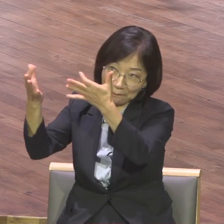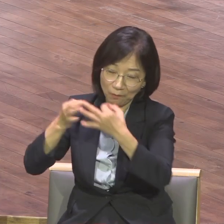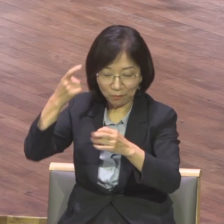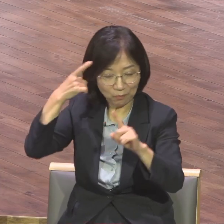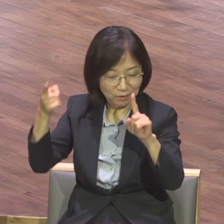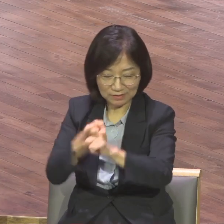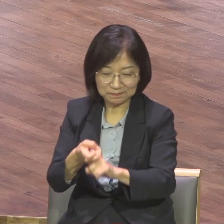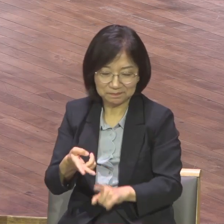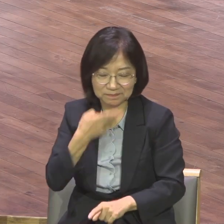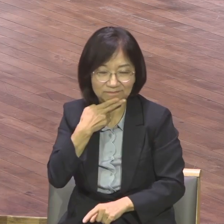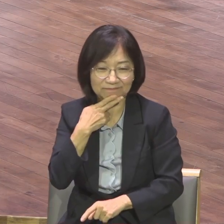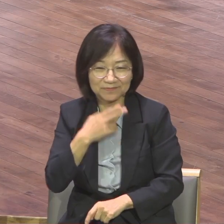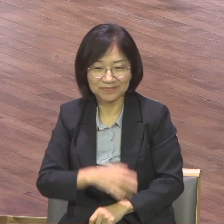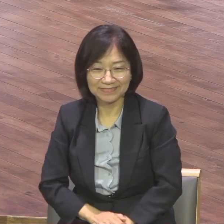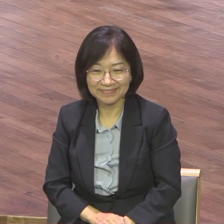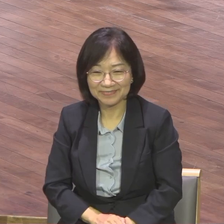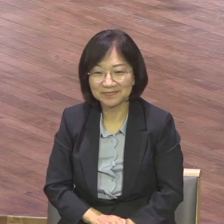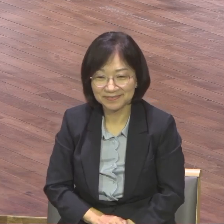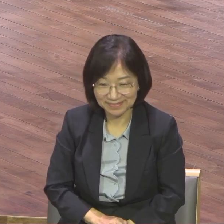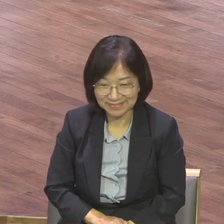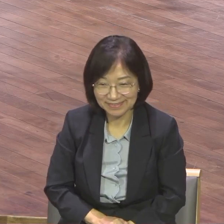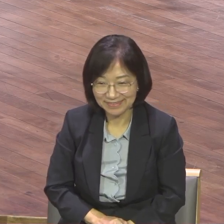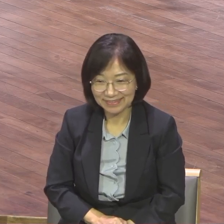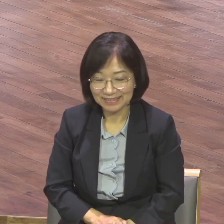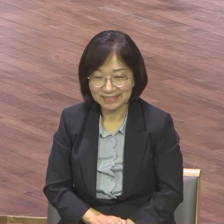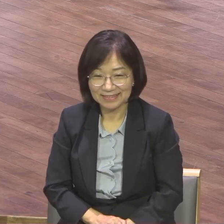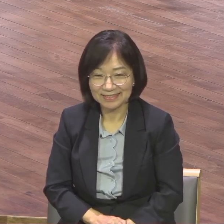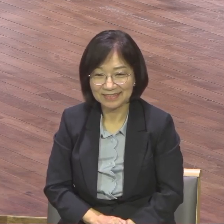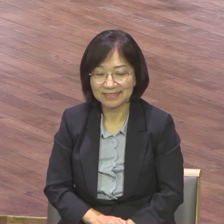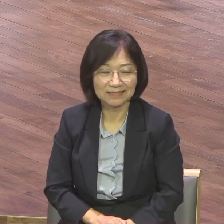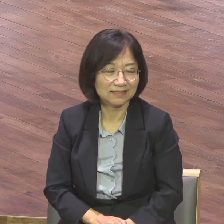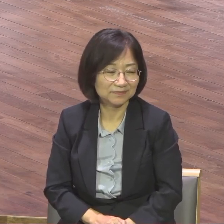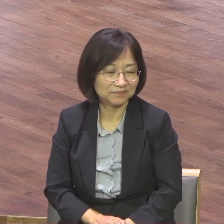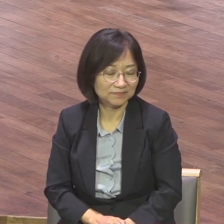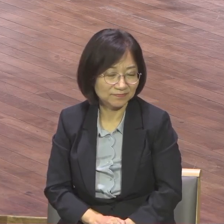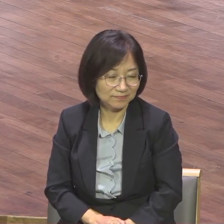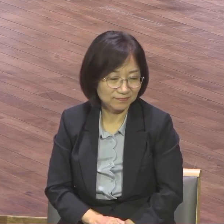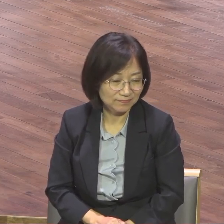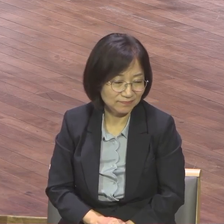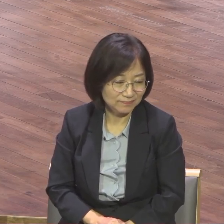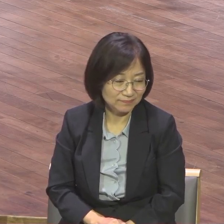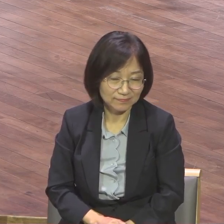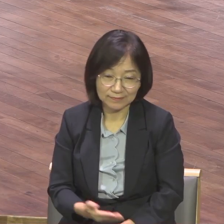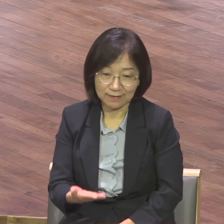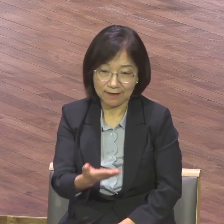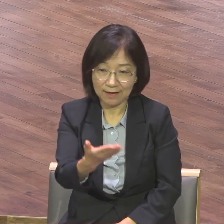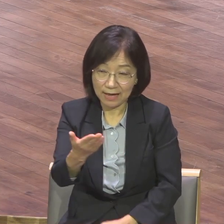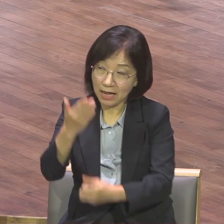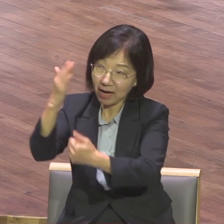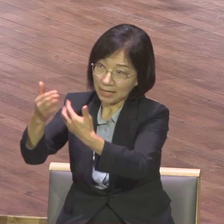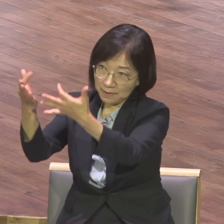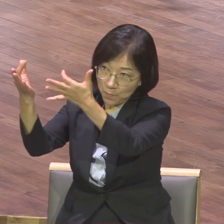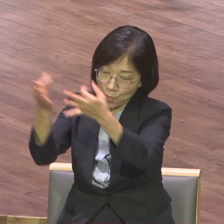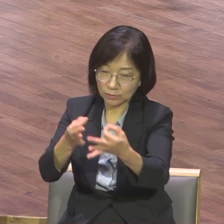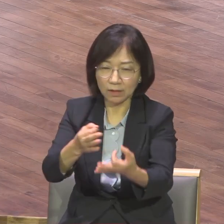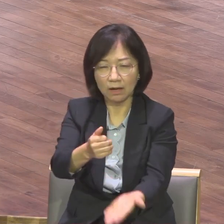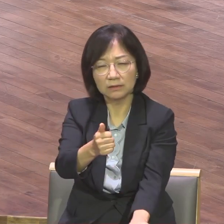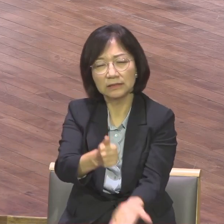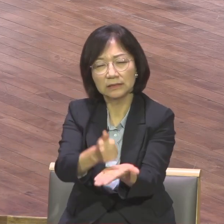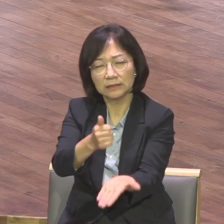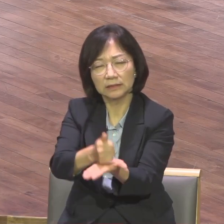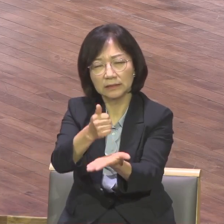공짜로. 여러분이 하나님의 쓰임 받느냐 못 받느냐. 그래서 하나님 앞에 최고로 인정을 받으시기